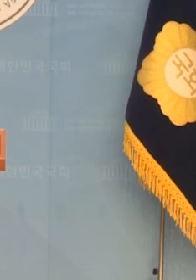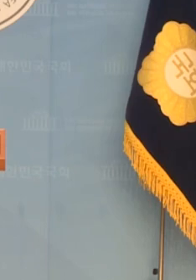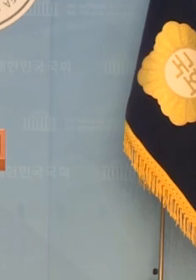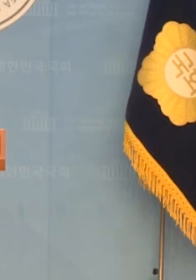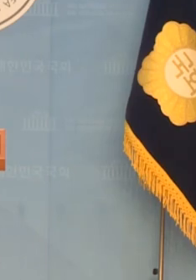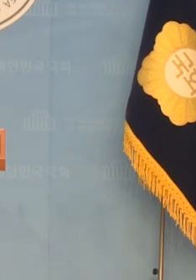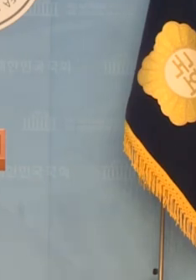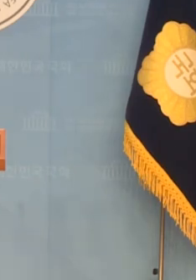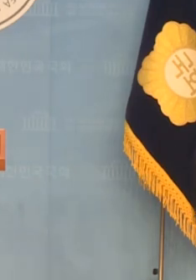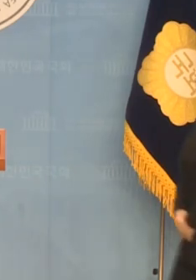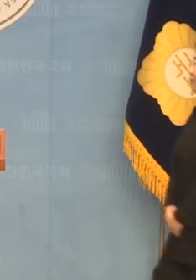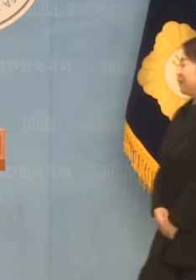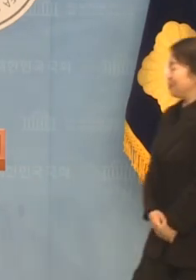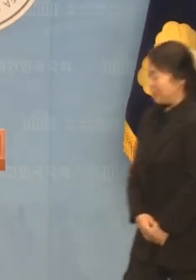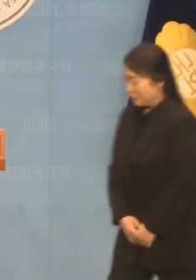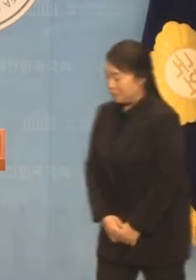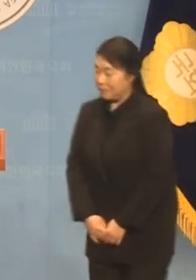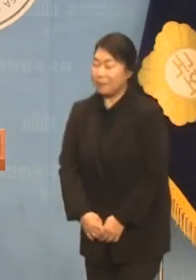감사합니다